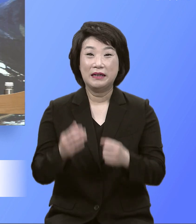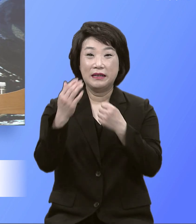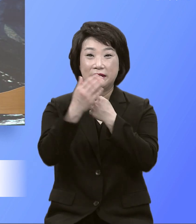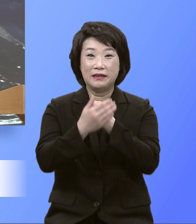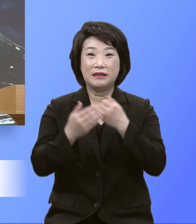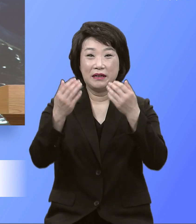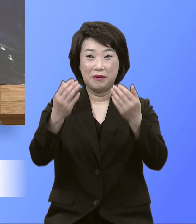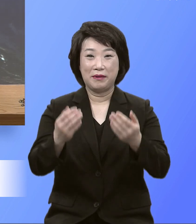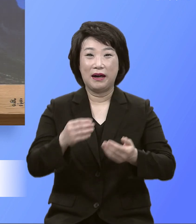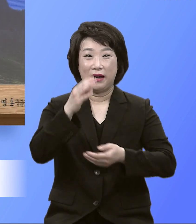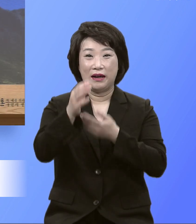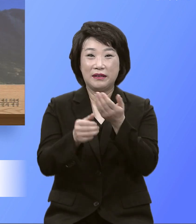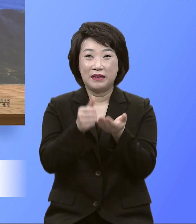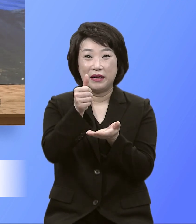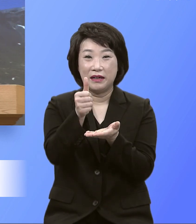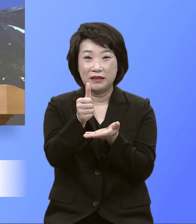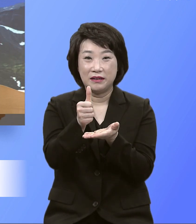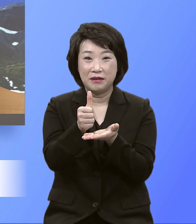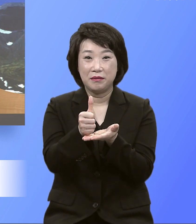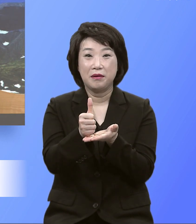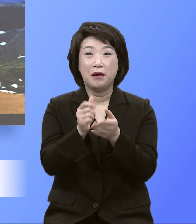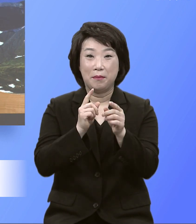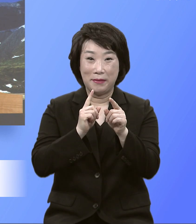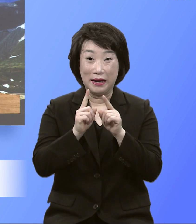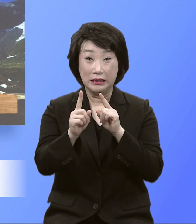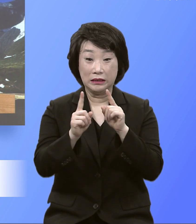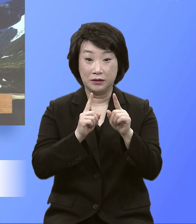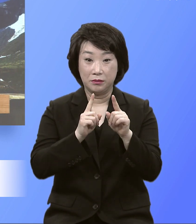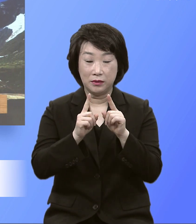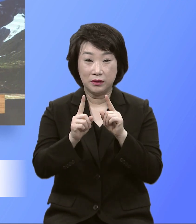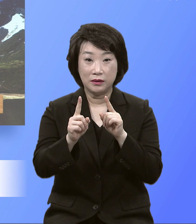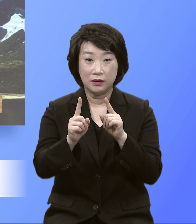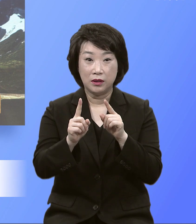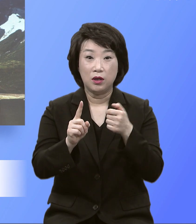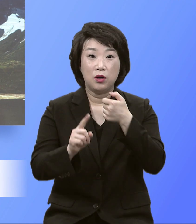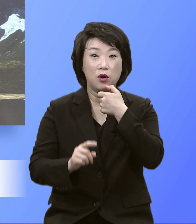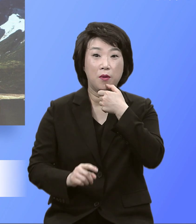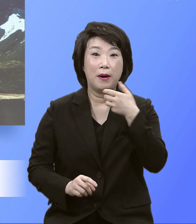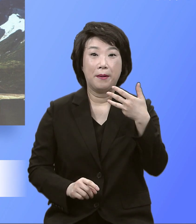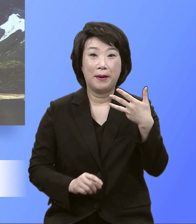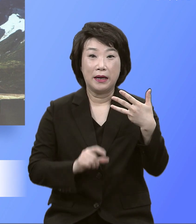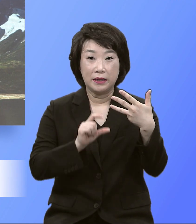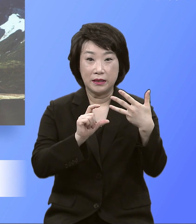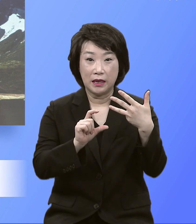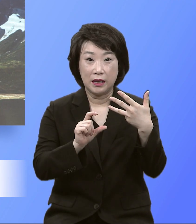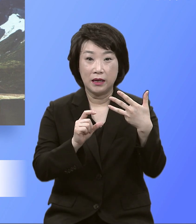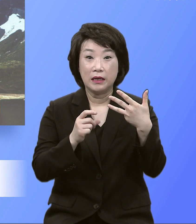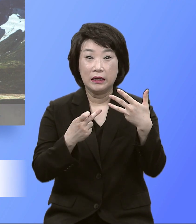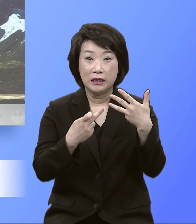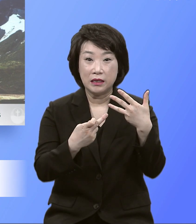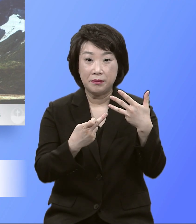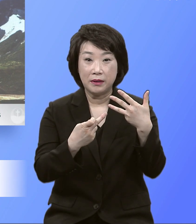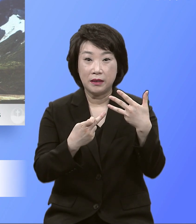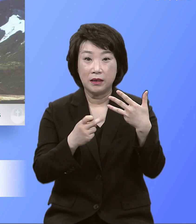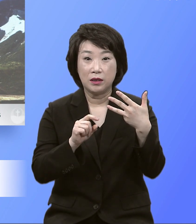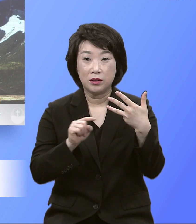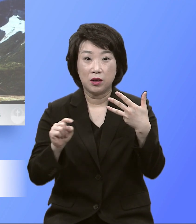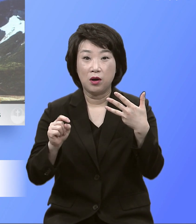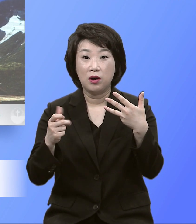은혜 받으실 하나님 말씀은 로마서 8장 12절로